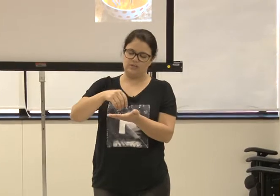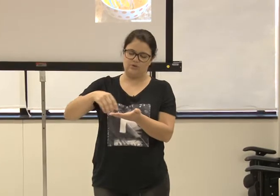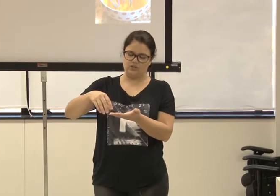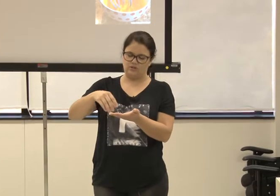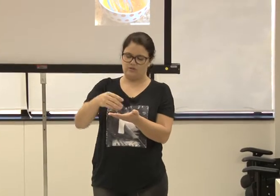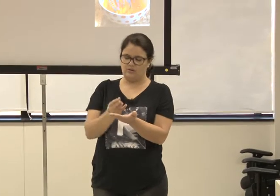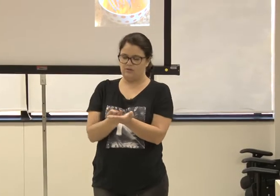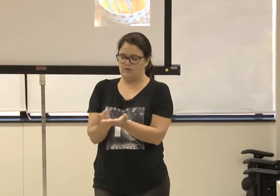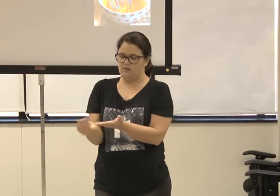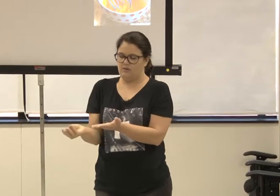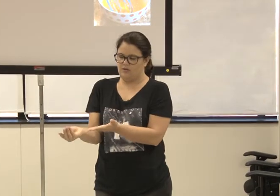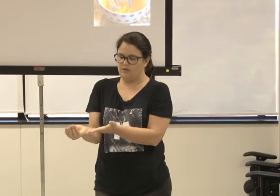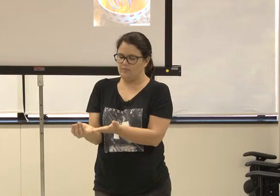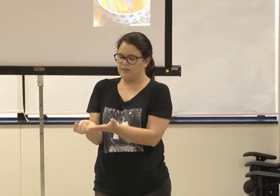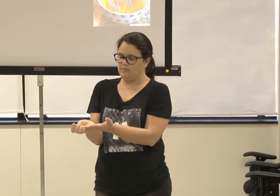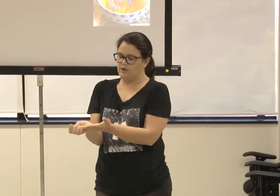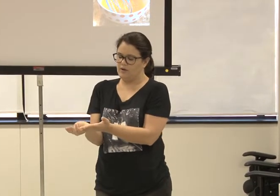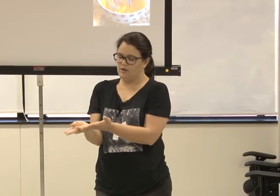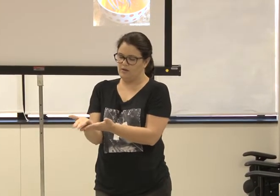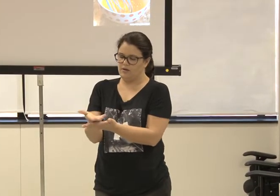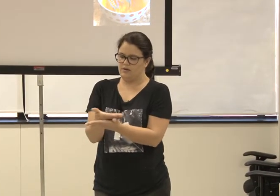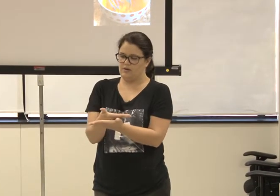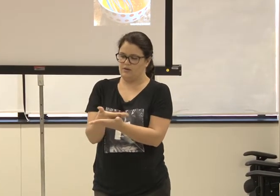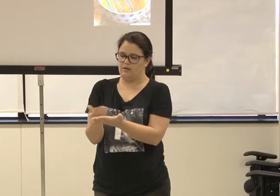de... Como é que tapioca?